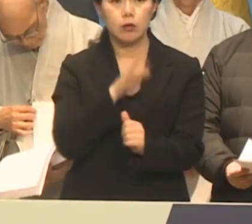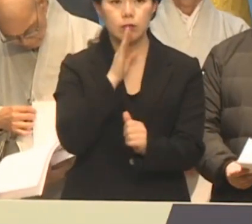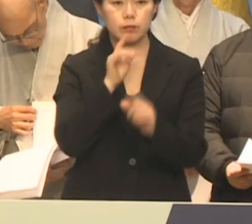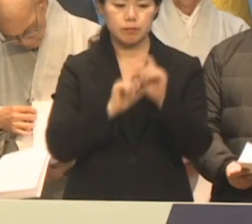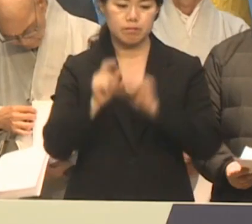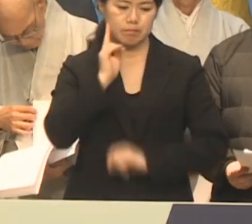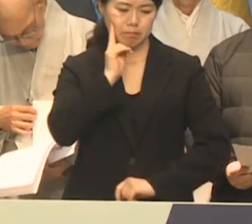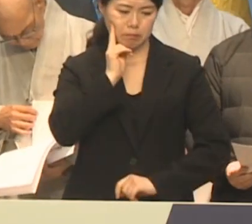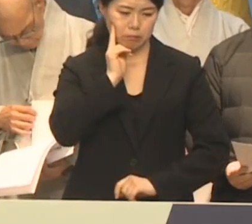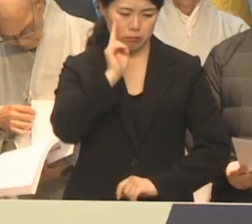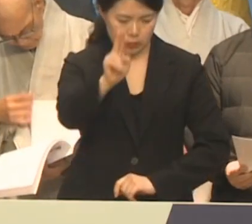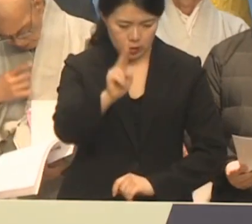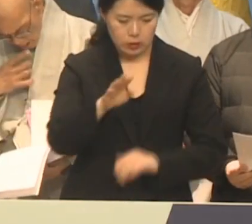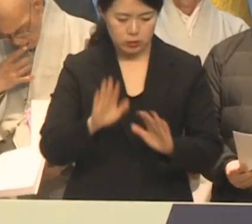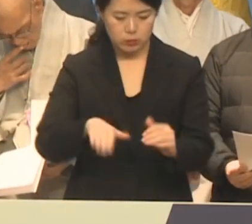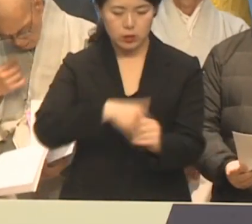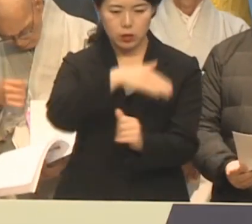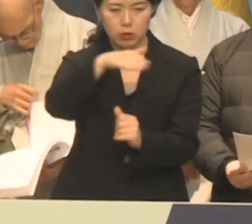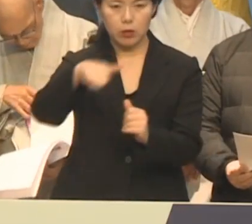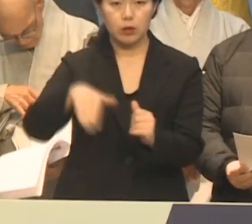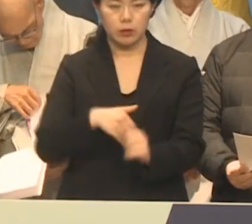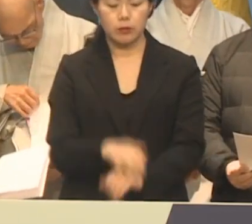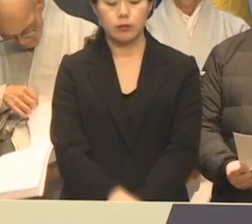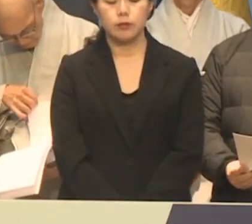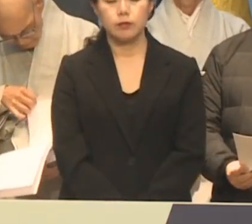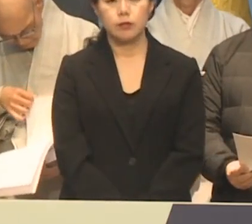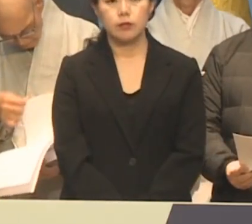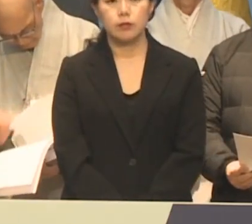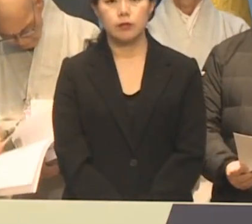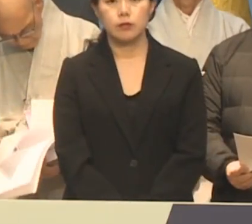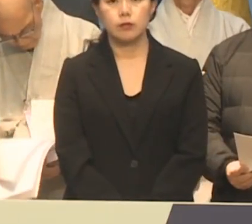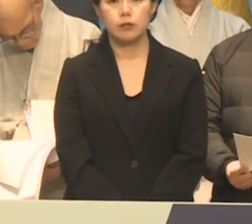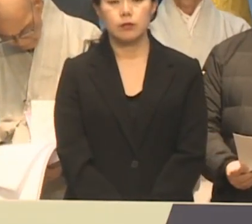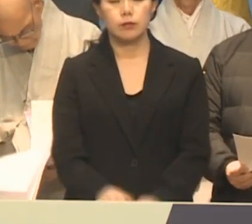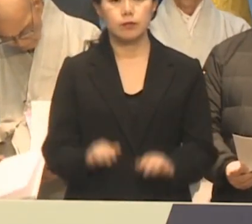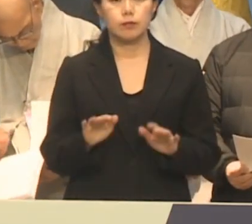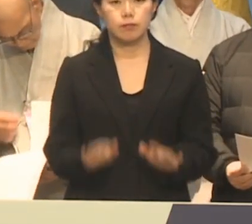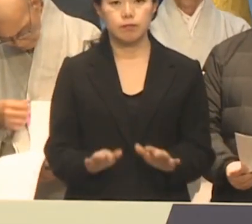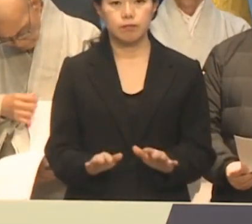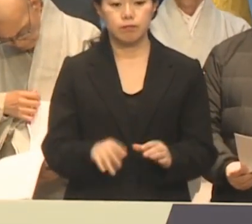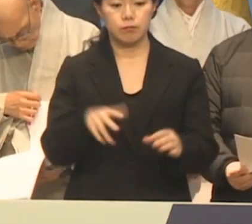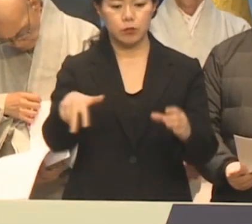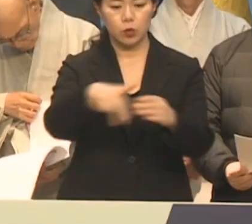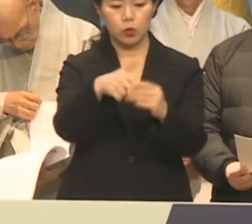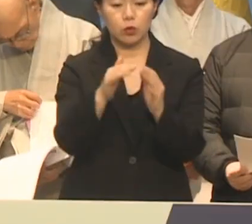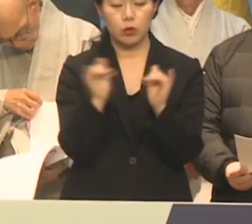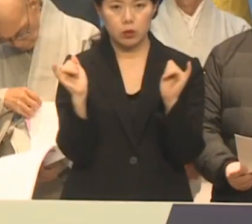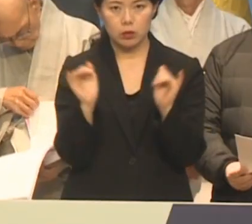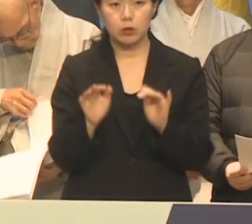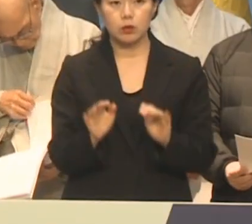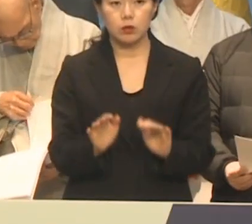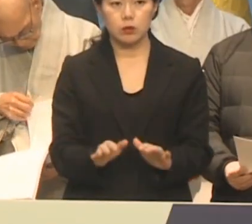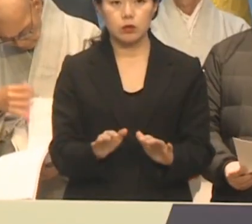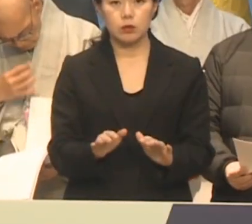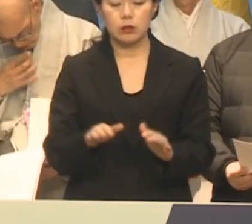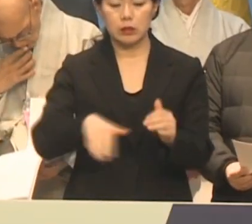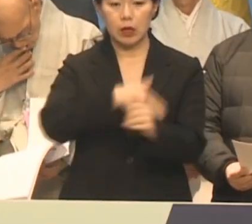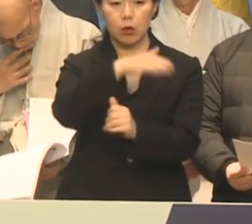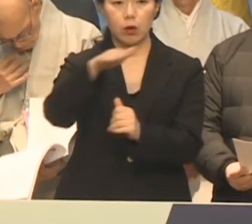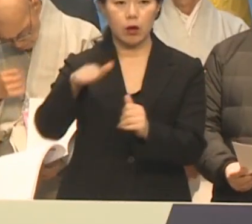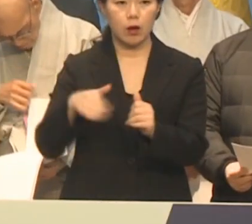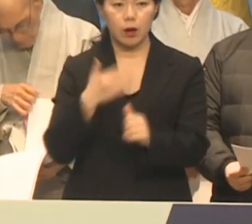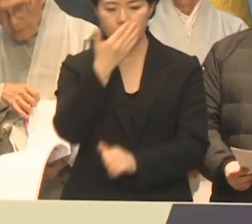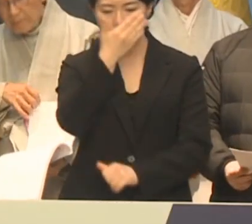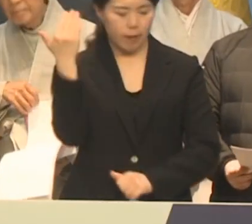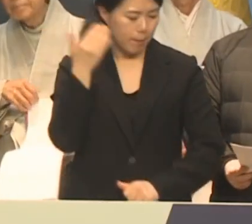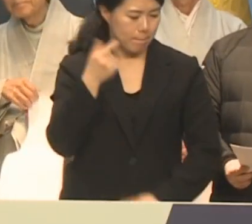악화, 심화되고 있는 현실을 목도하고 있습니다. 이제 종교인들은 더 이상 이 상황을 외면할 수